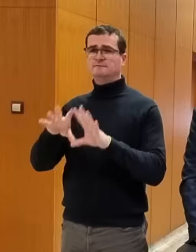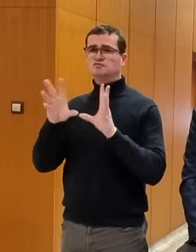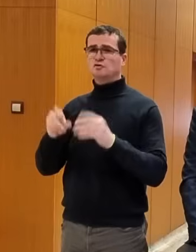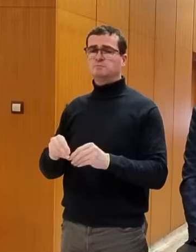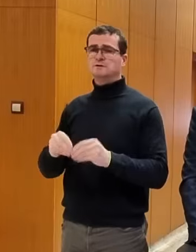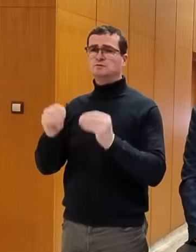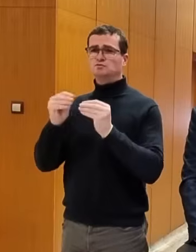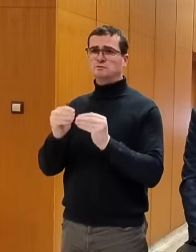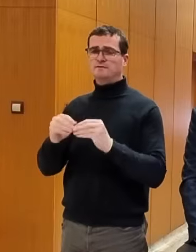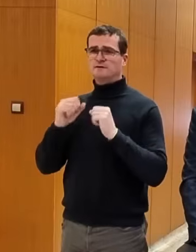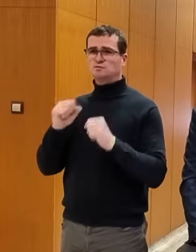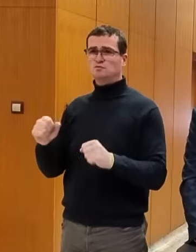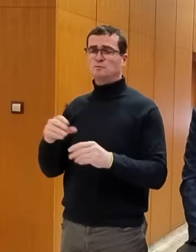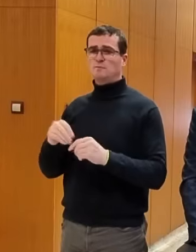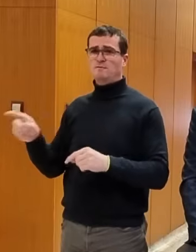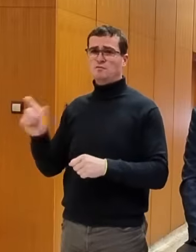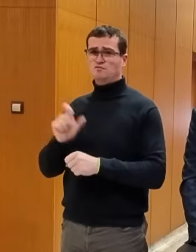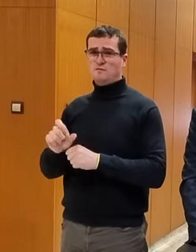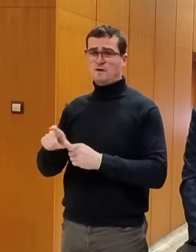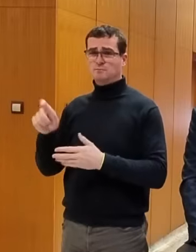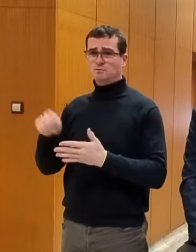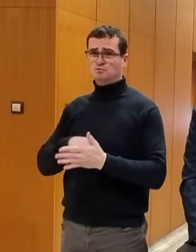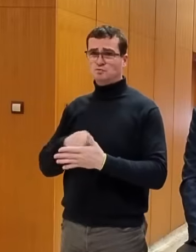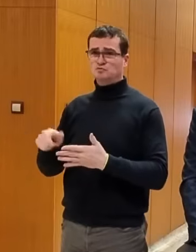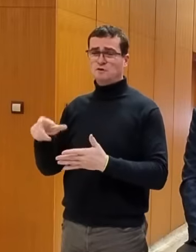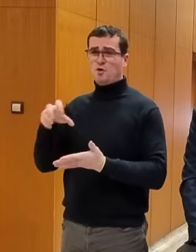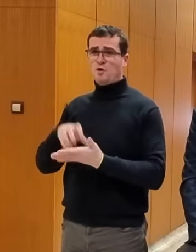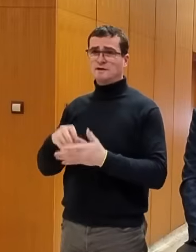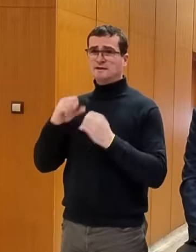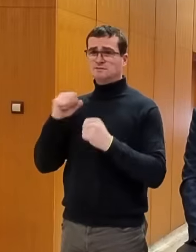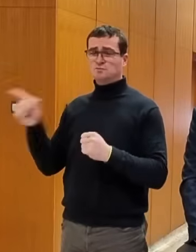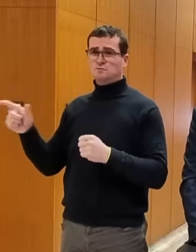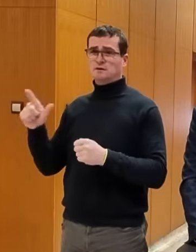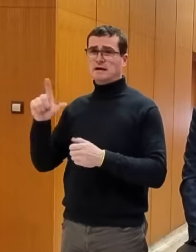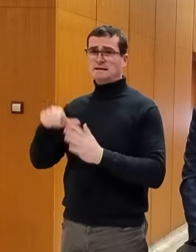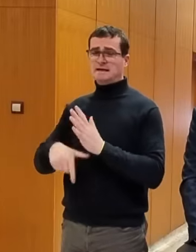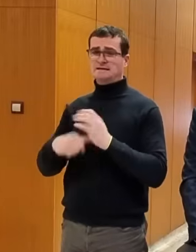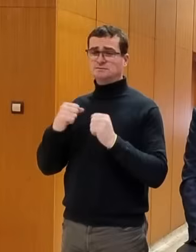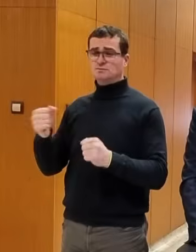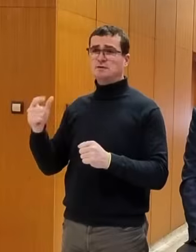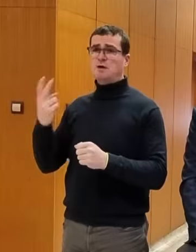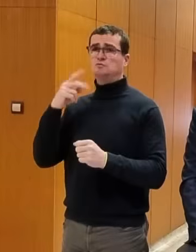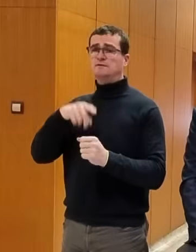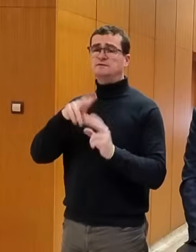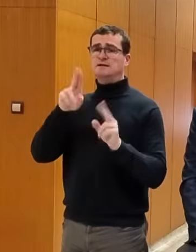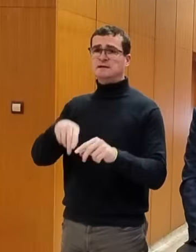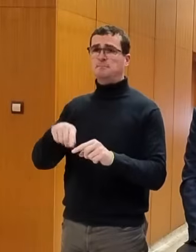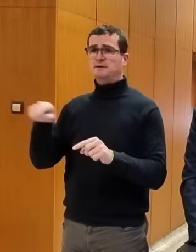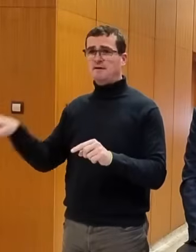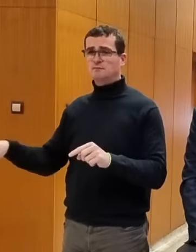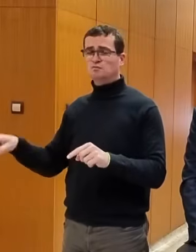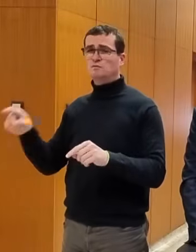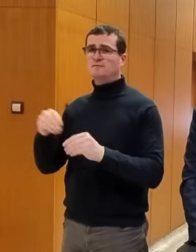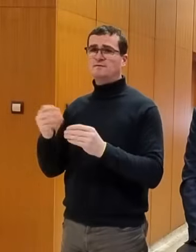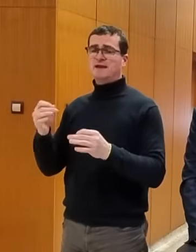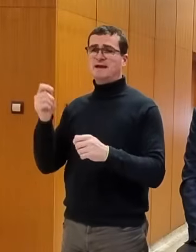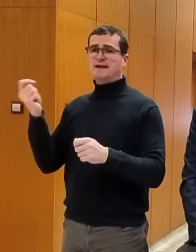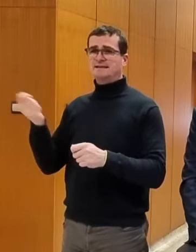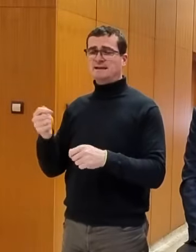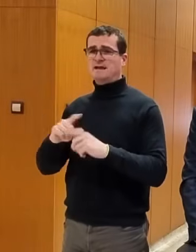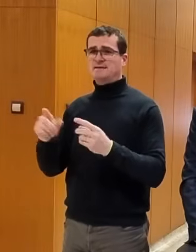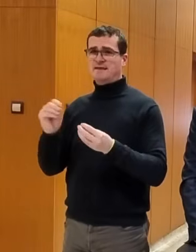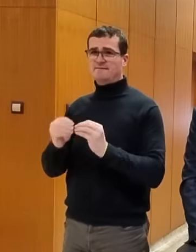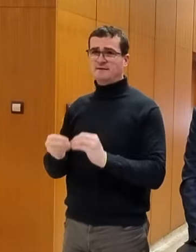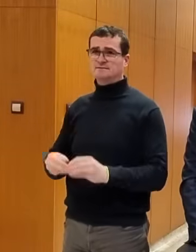všeobecnej sústave súdov, to je podľa vás dôvod na to, aby sme zrušili nejaký okresný súd alebo krajský súd. Ak dá ústavný súd za pravdu nejakej trestnej alebo